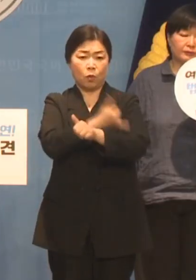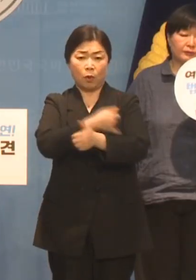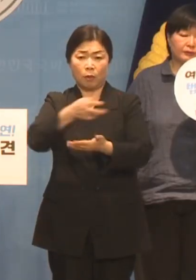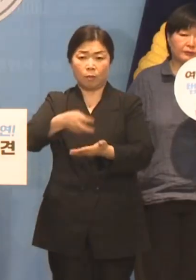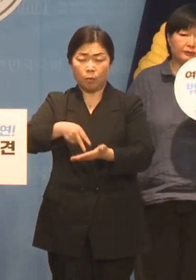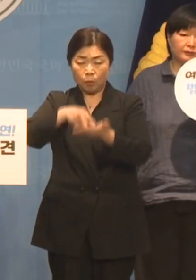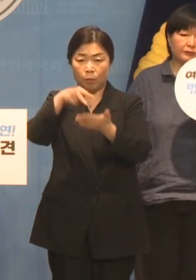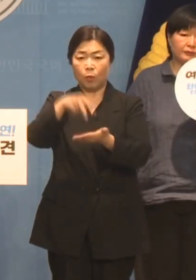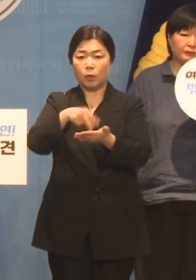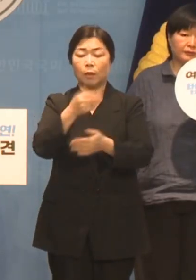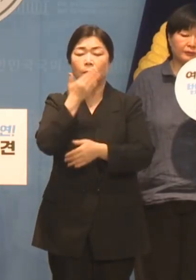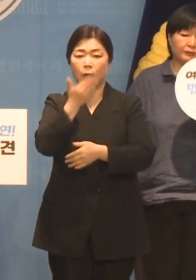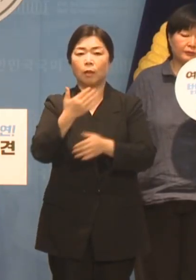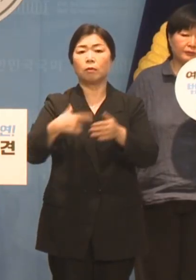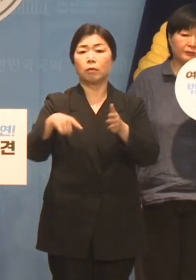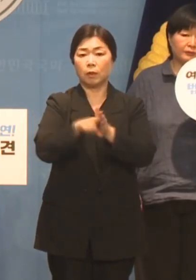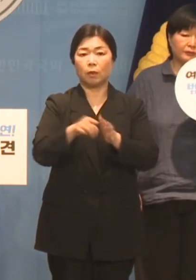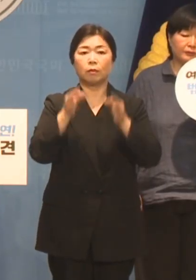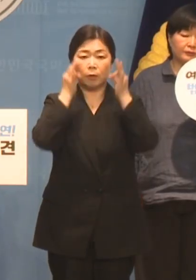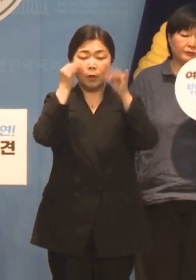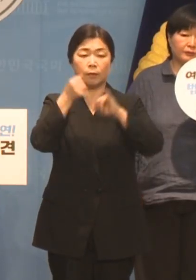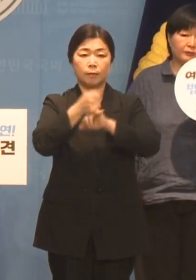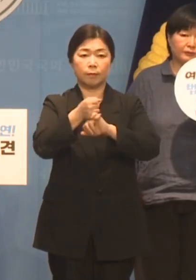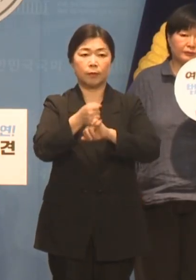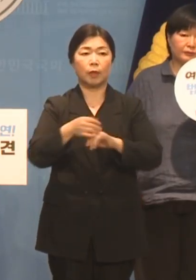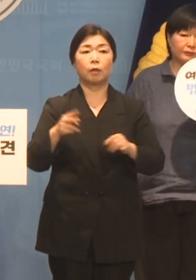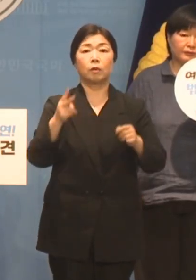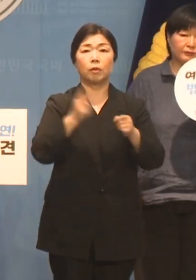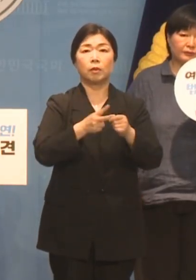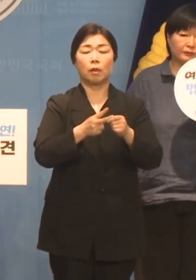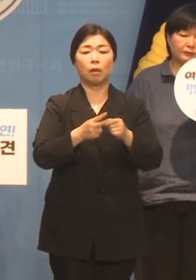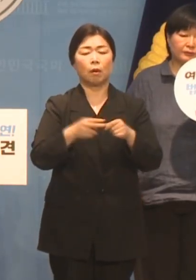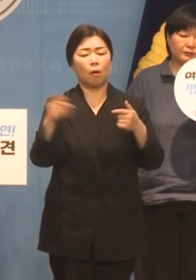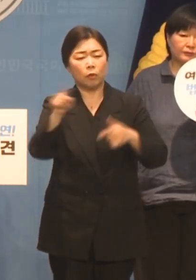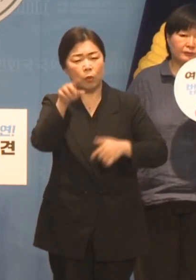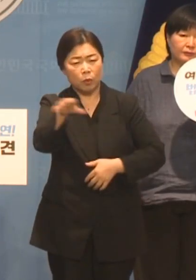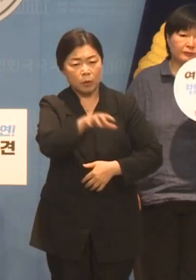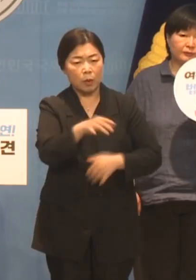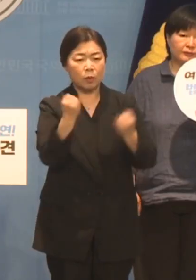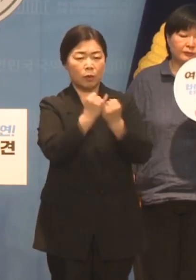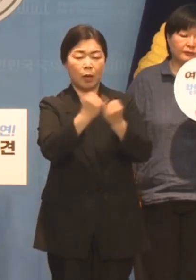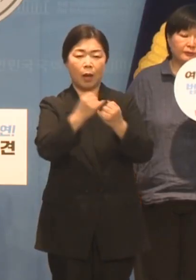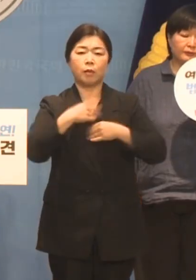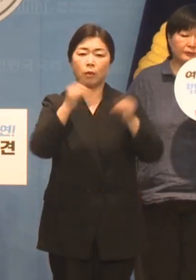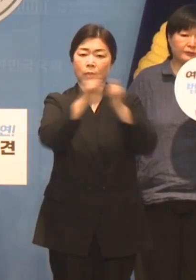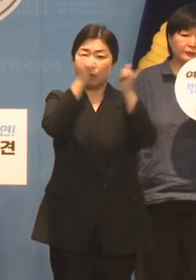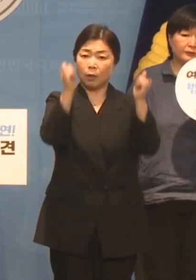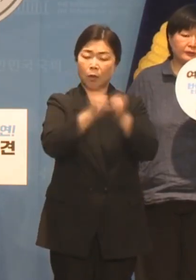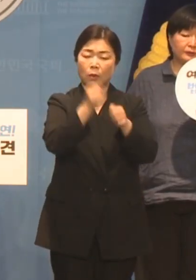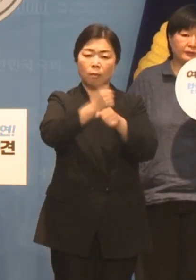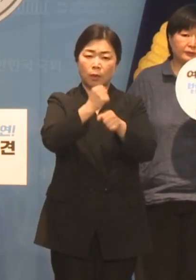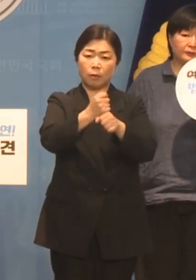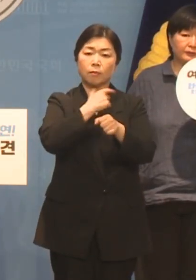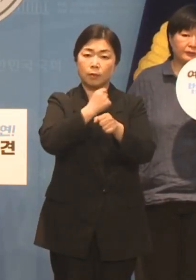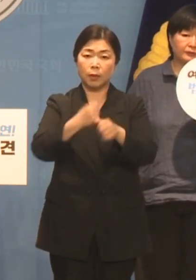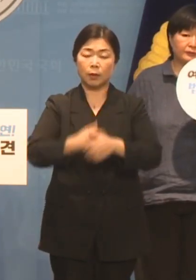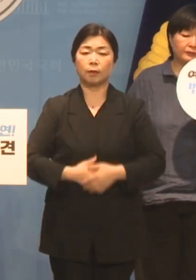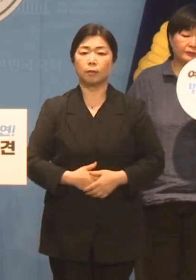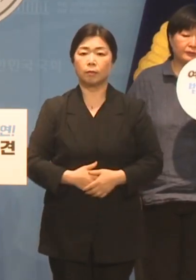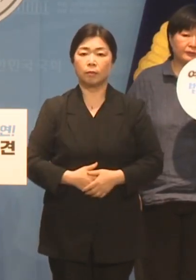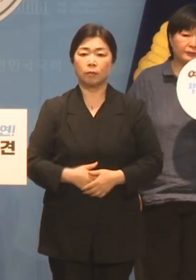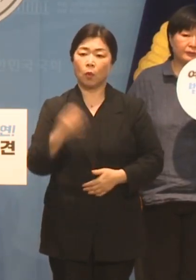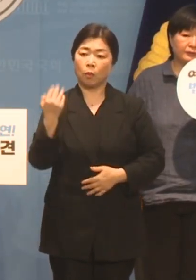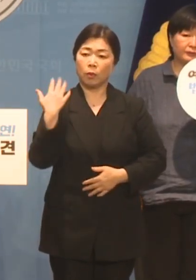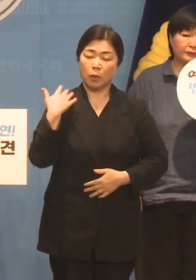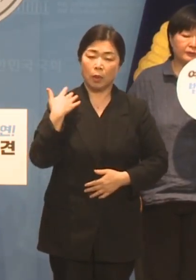있도록 하겠습니다. 둘째, 언제 어디서든 여성이 안전한 사회를 만들겠습니다. 얼마